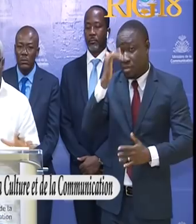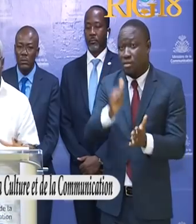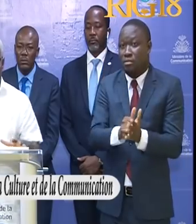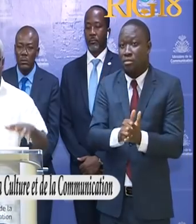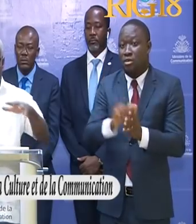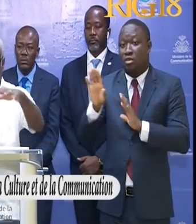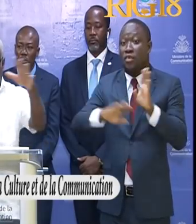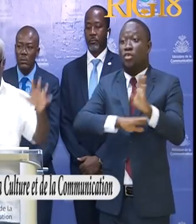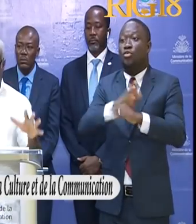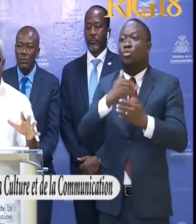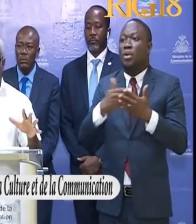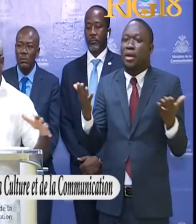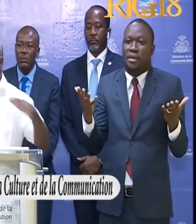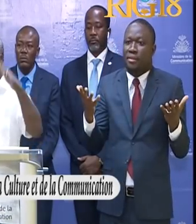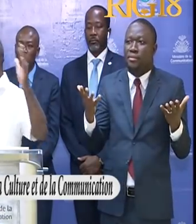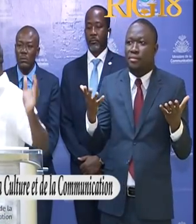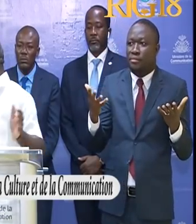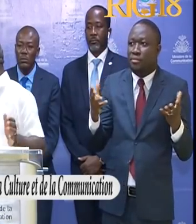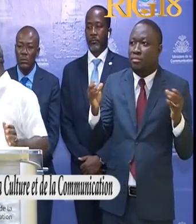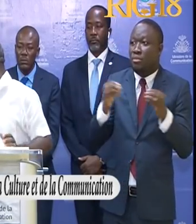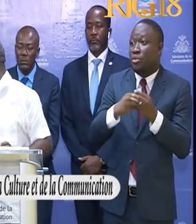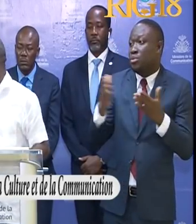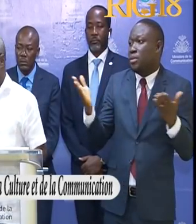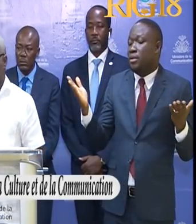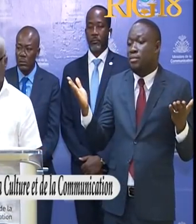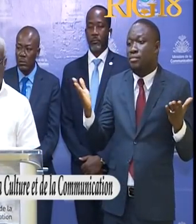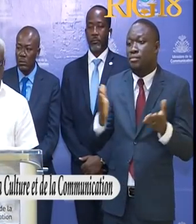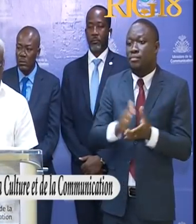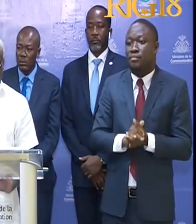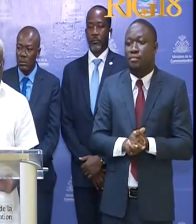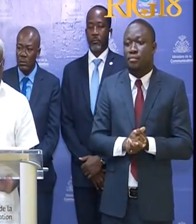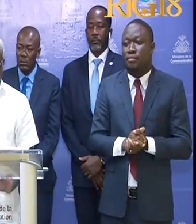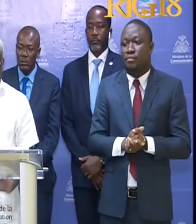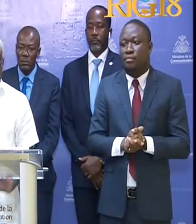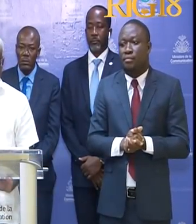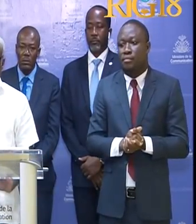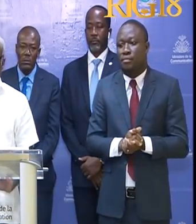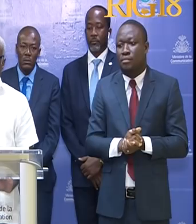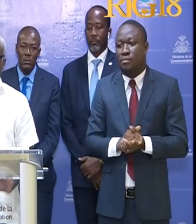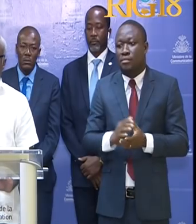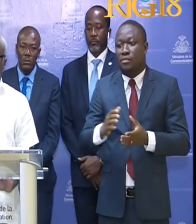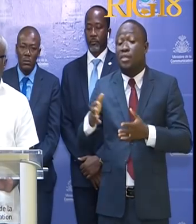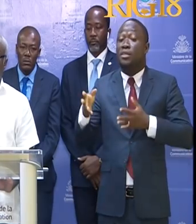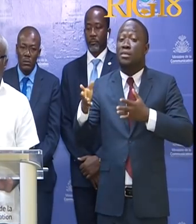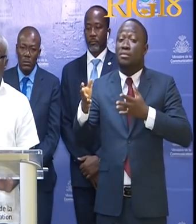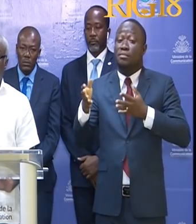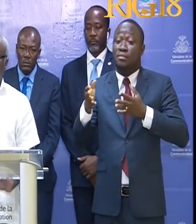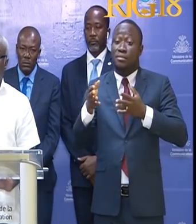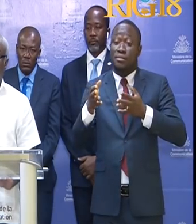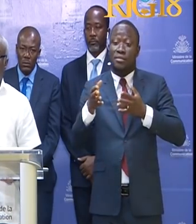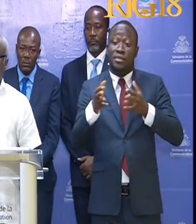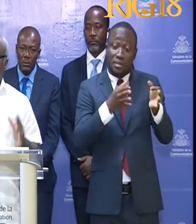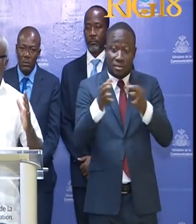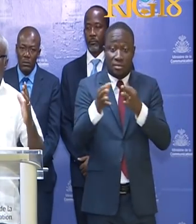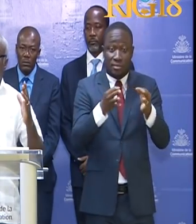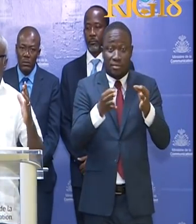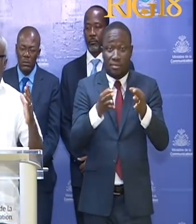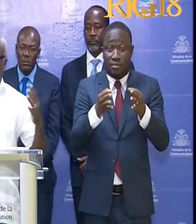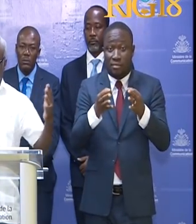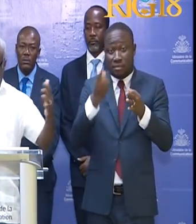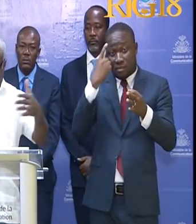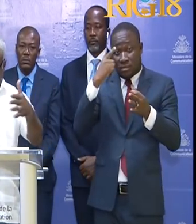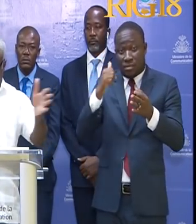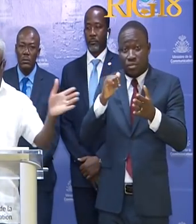Faites tout. Ça veut dire il y a tout ça plus l'autre bagaille. Ce qui veut dire que